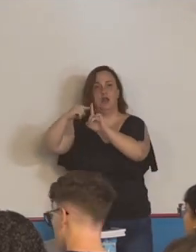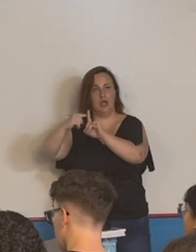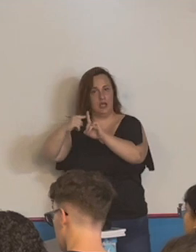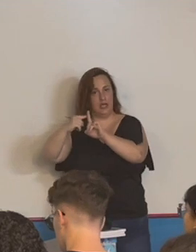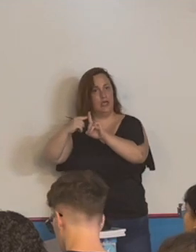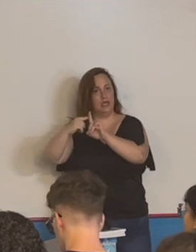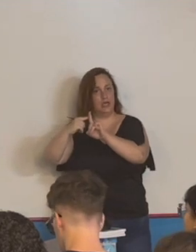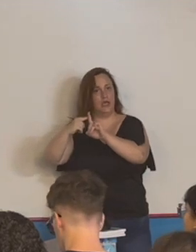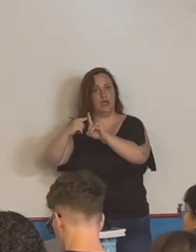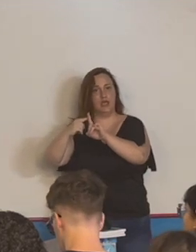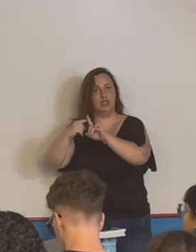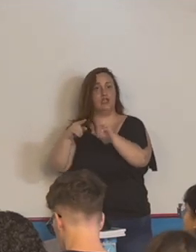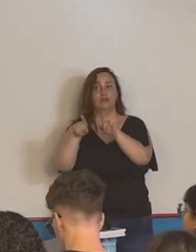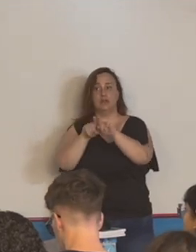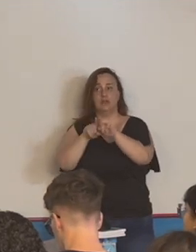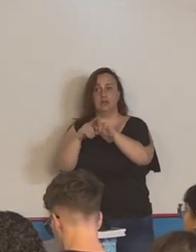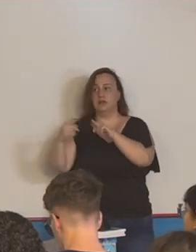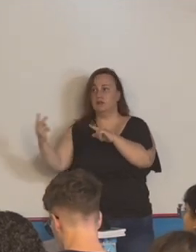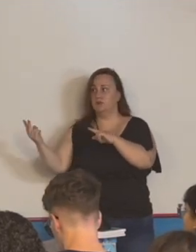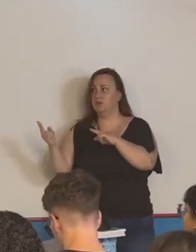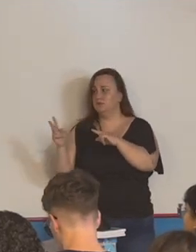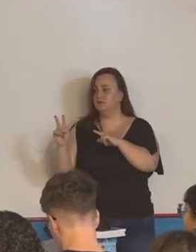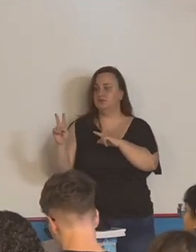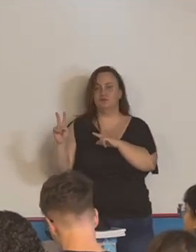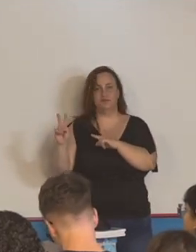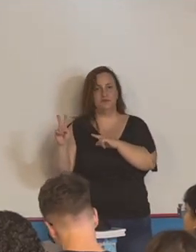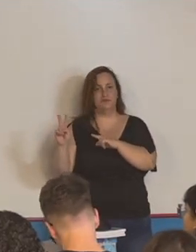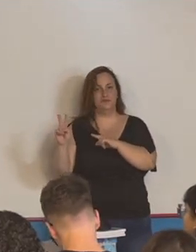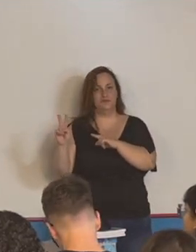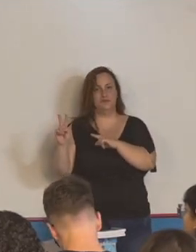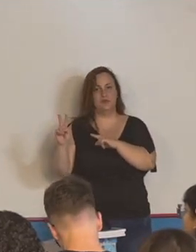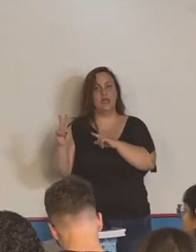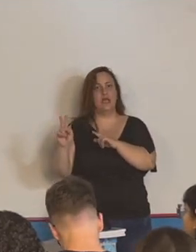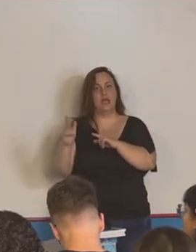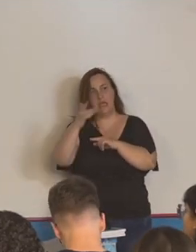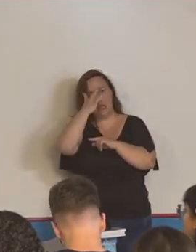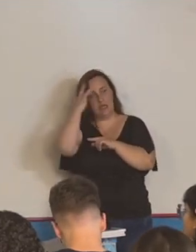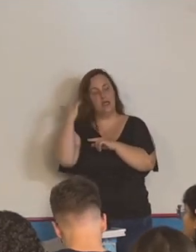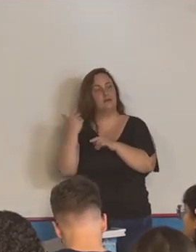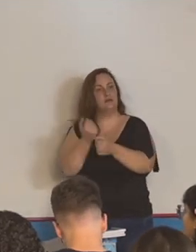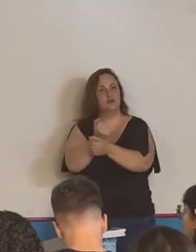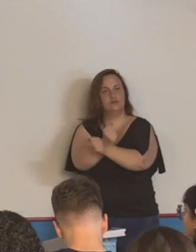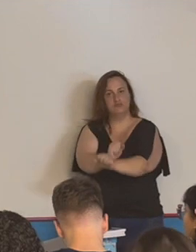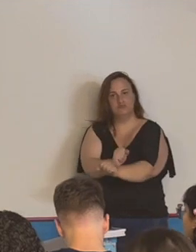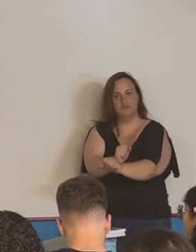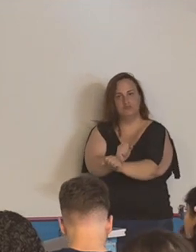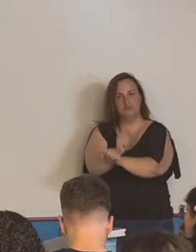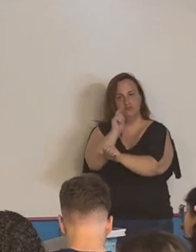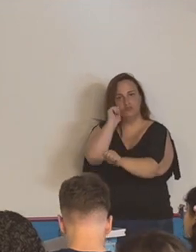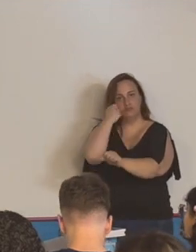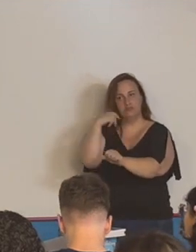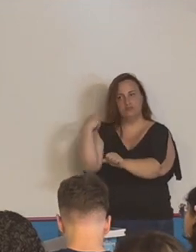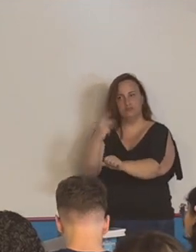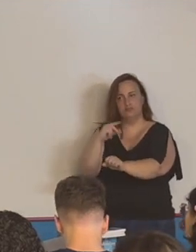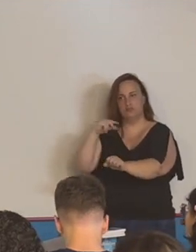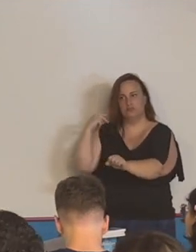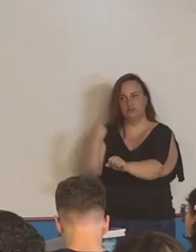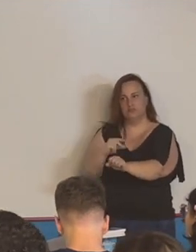né? O casal do senhor e senhora do engenho, né? E nesse caso aqui, os escravos, né? Então,